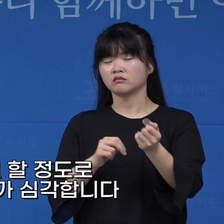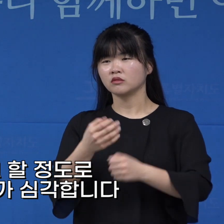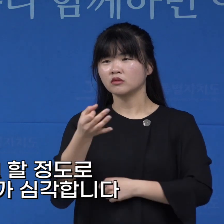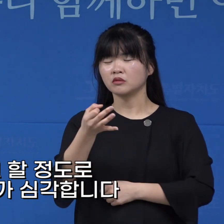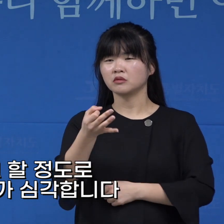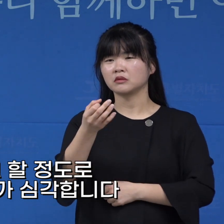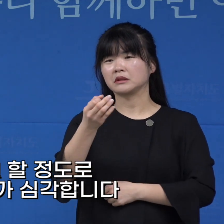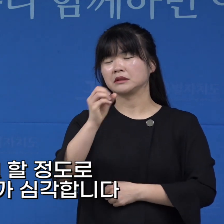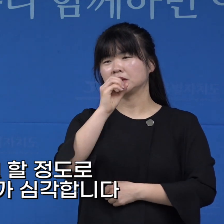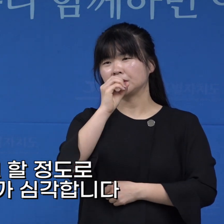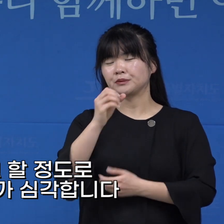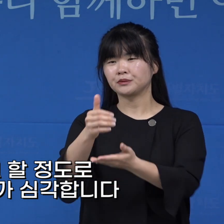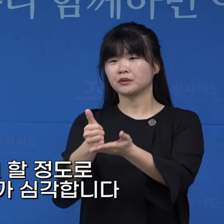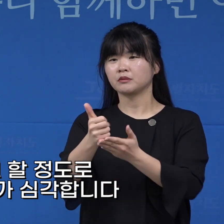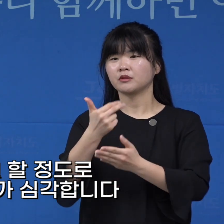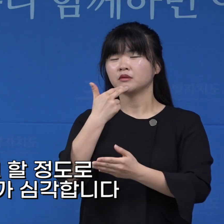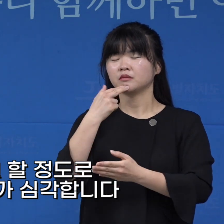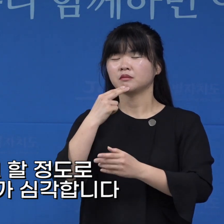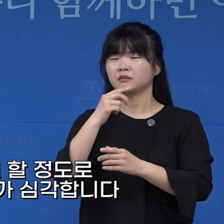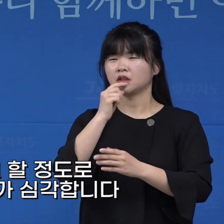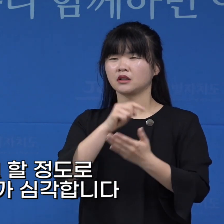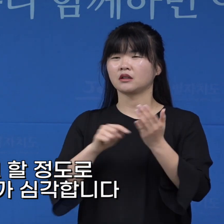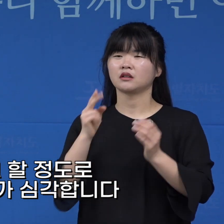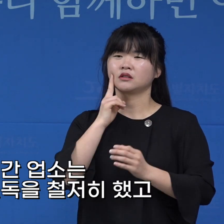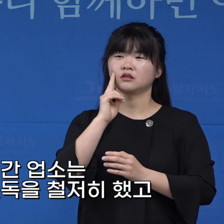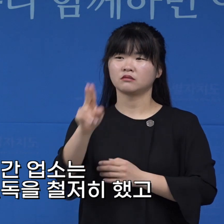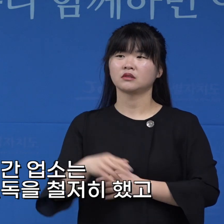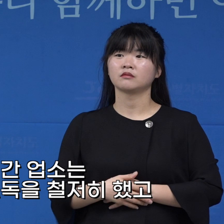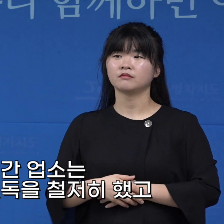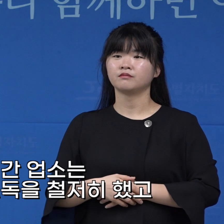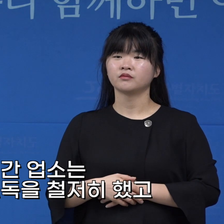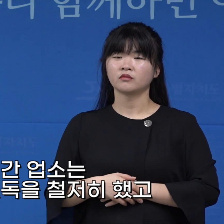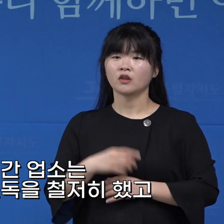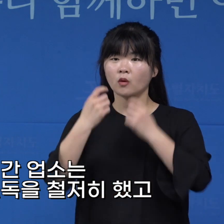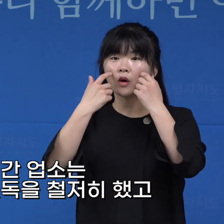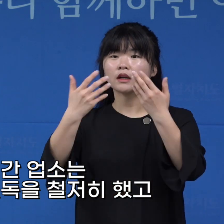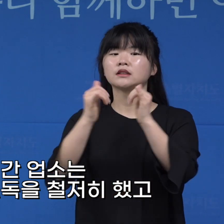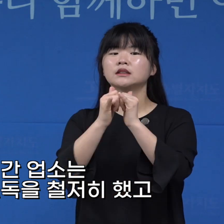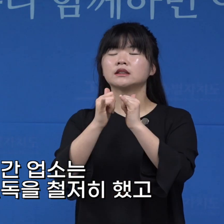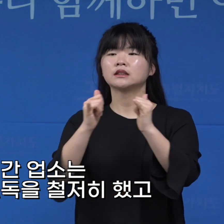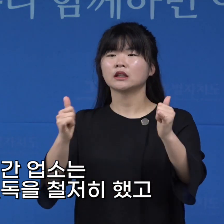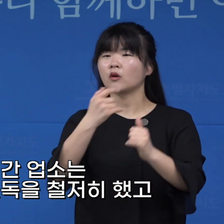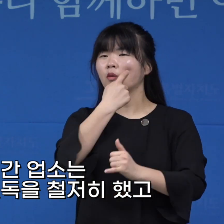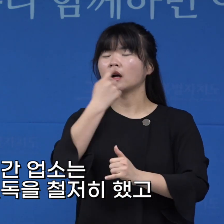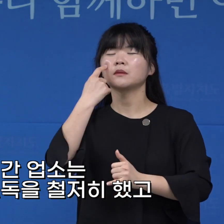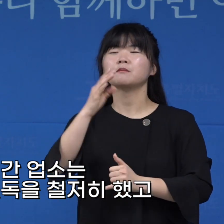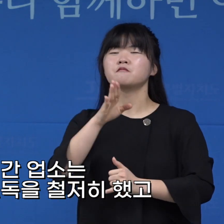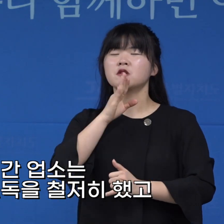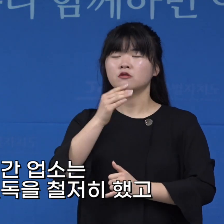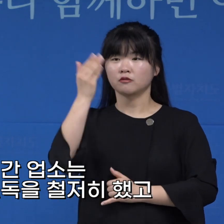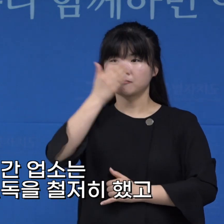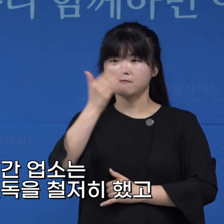정도로 손님이 없어서 피해가 심각합니다. 확진자가 다녀간 업소는 확인되는 즉시